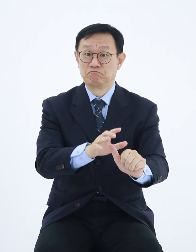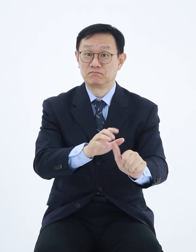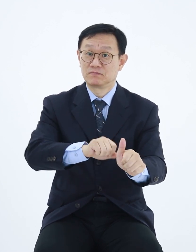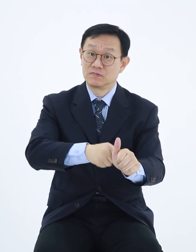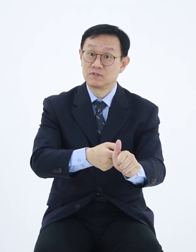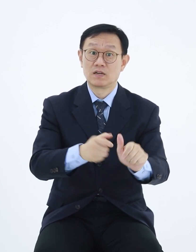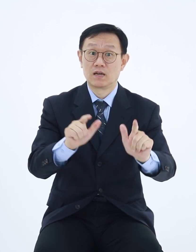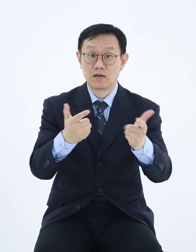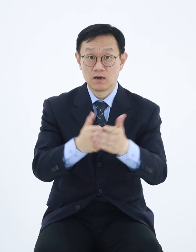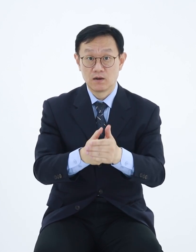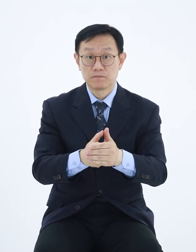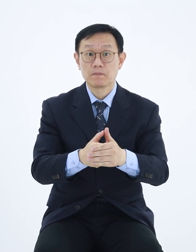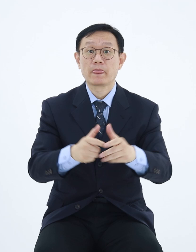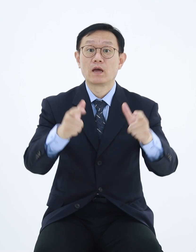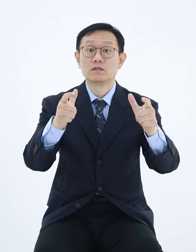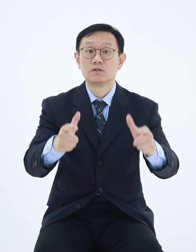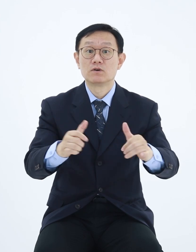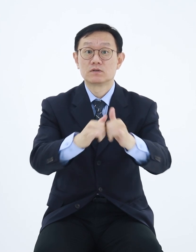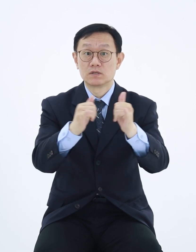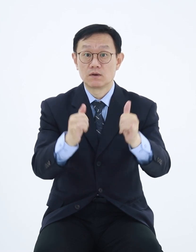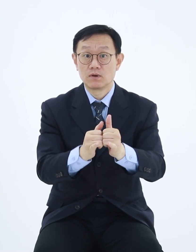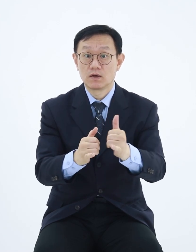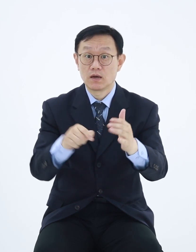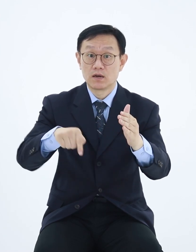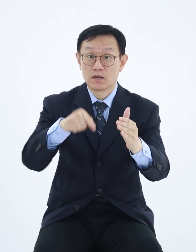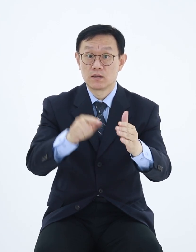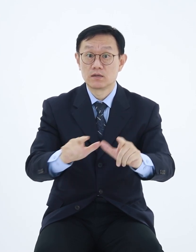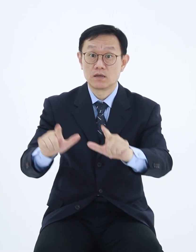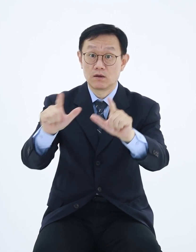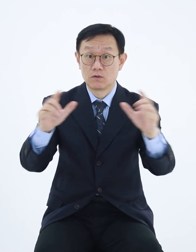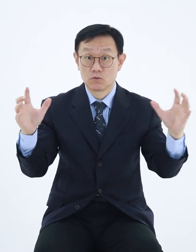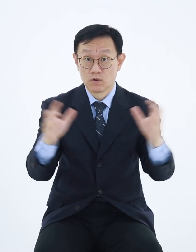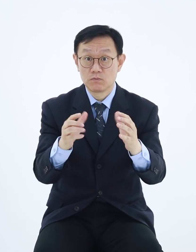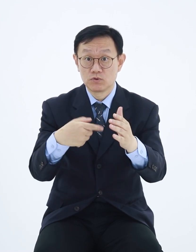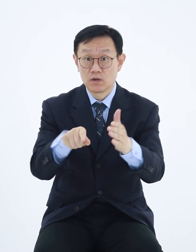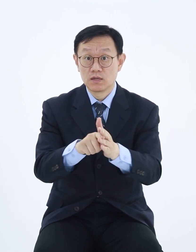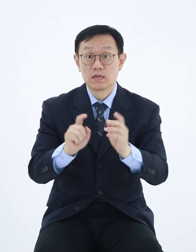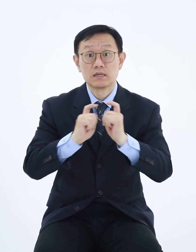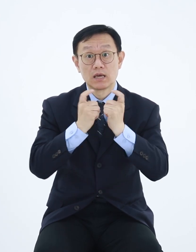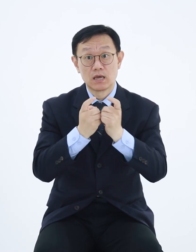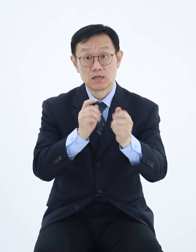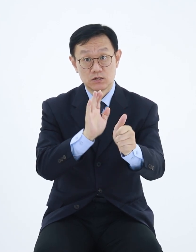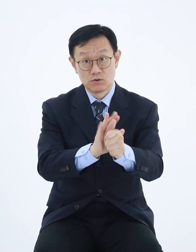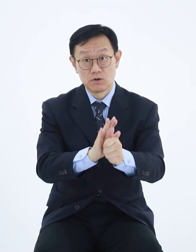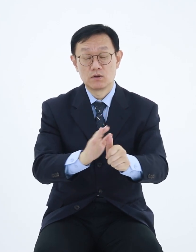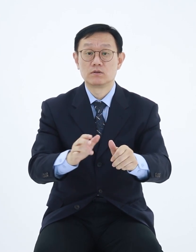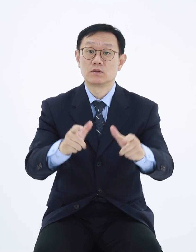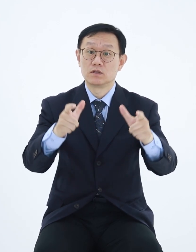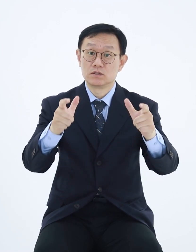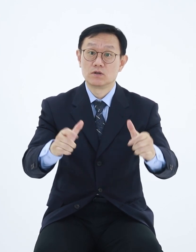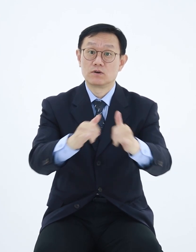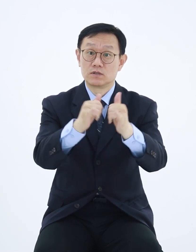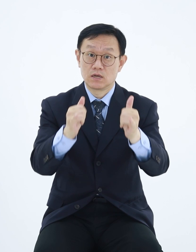장애인은 지역사회 내에서의 생활과 통합을 위하여 필요한 개인적인 지원 및 지역사회 지원 서비스에 접근할 수